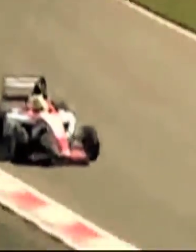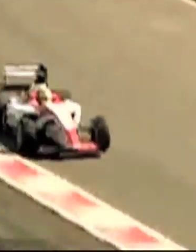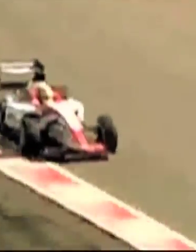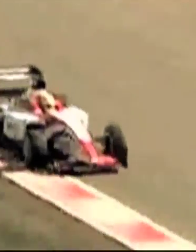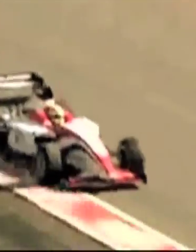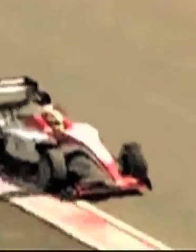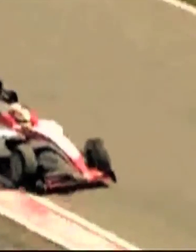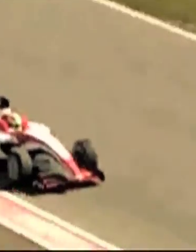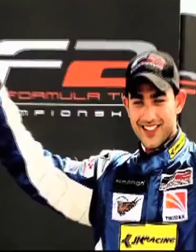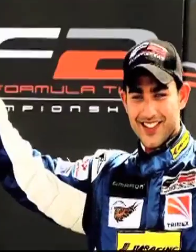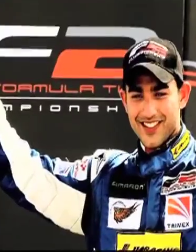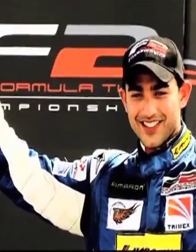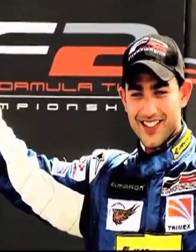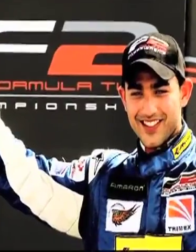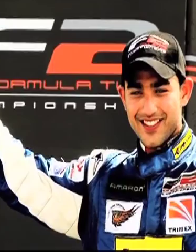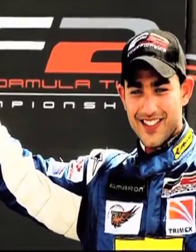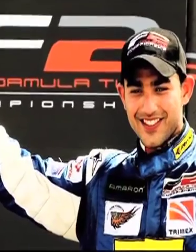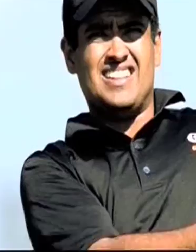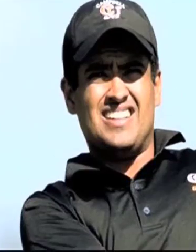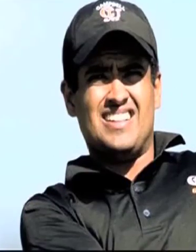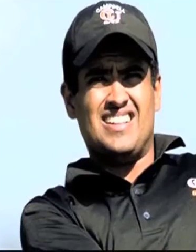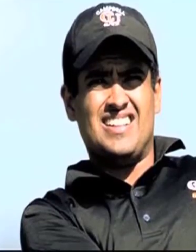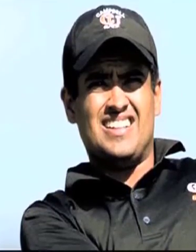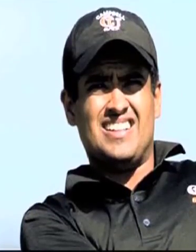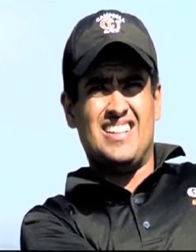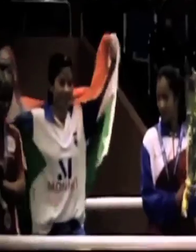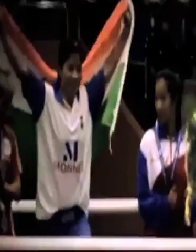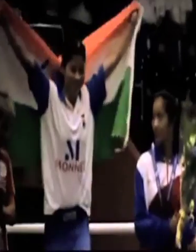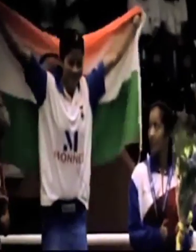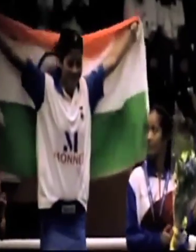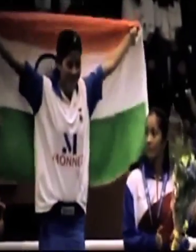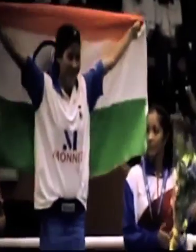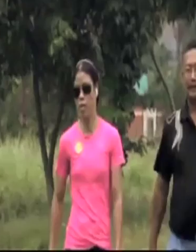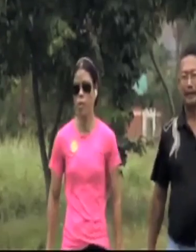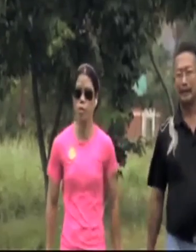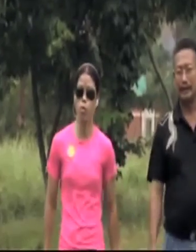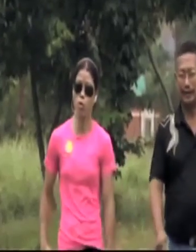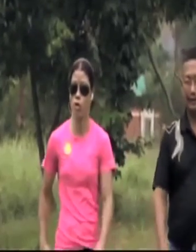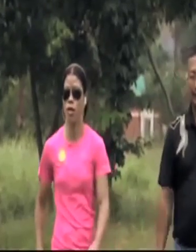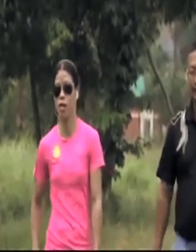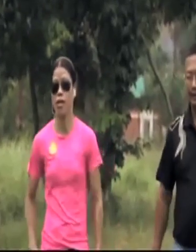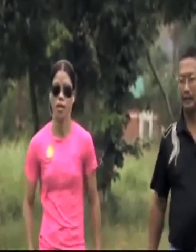रास्ता स्वयं चुने। कोई मन चाहा केंद्र